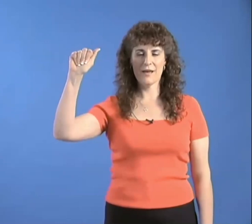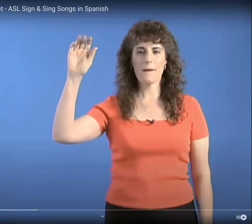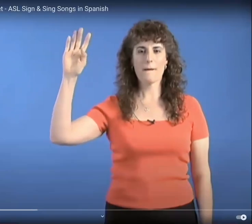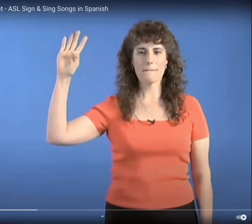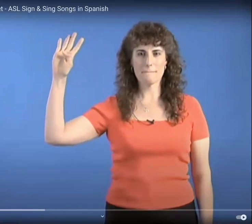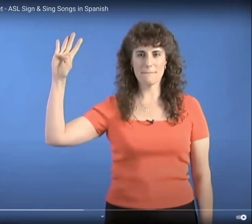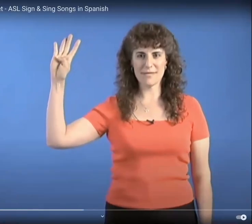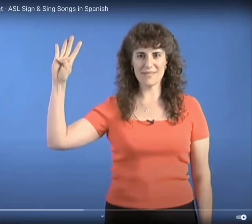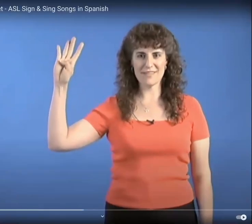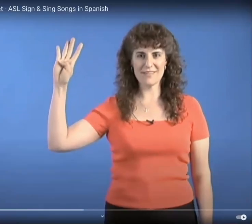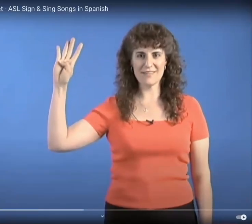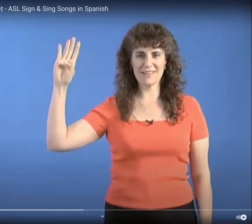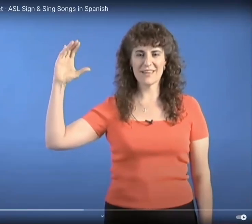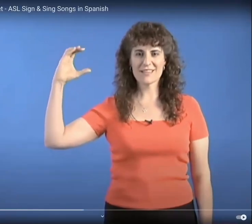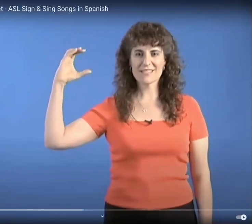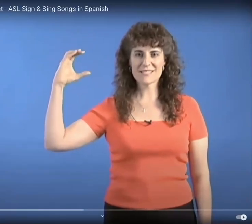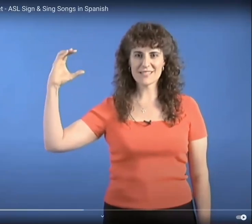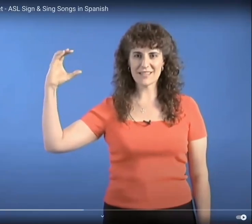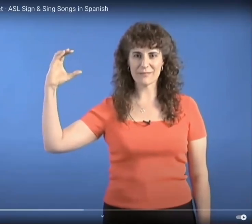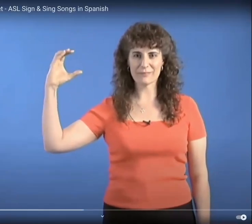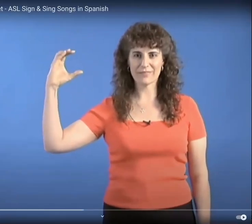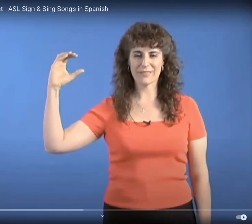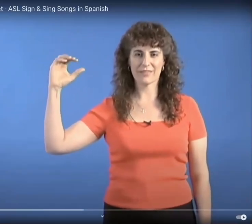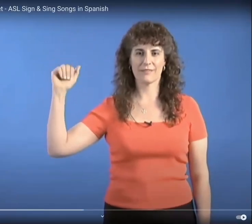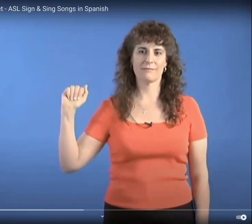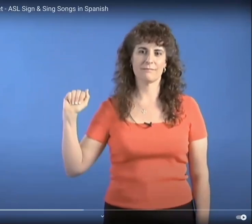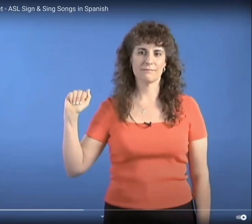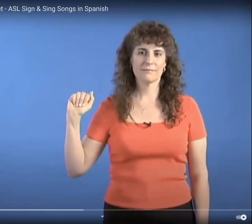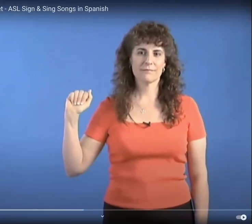A, B, C.